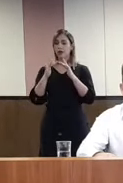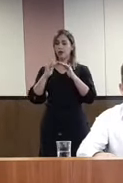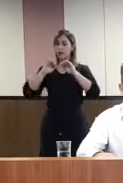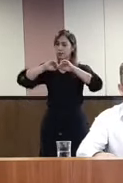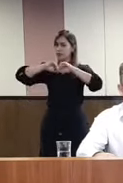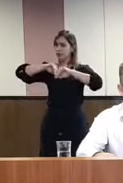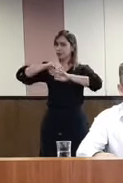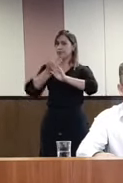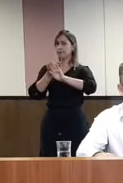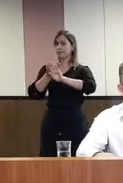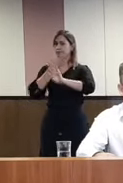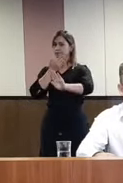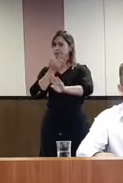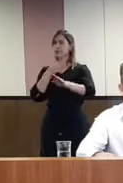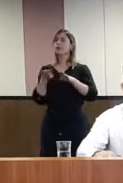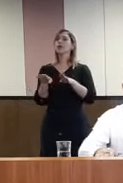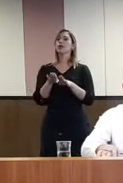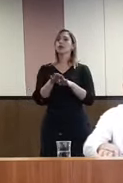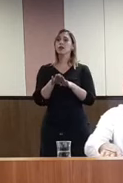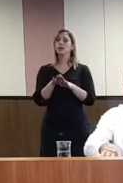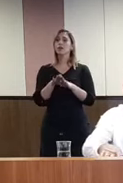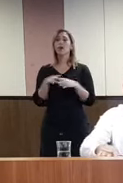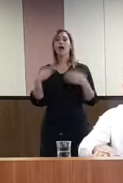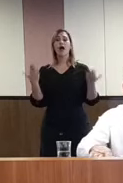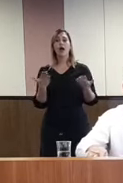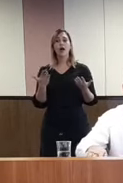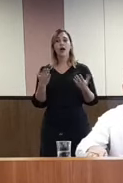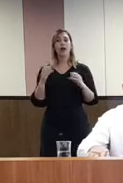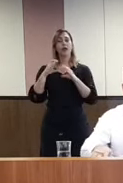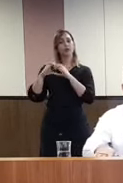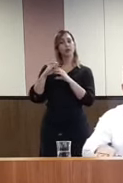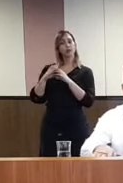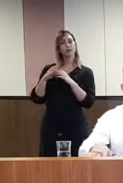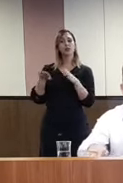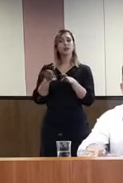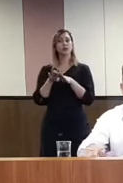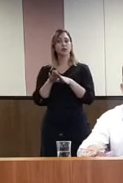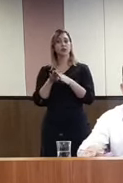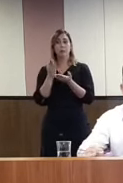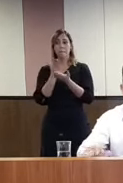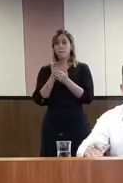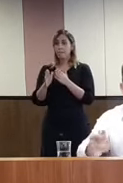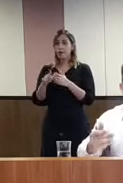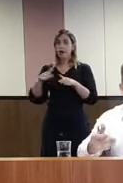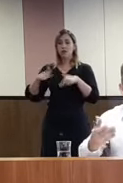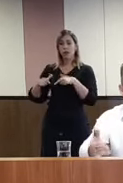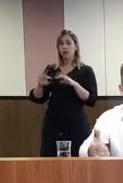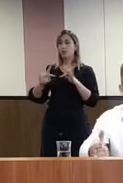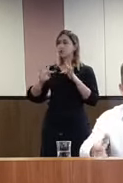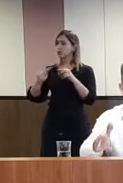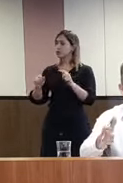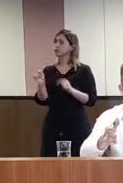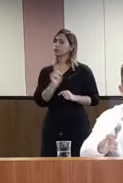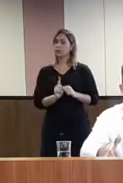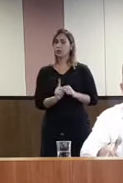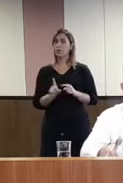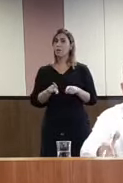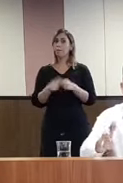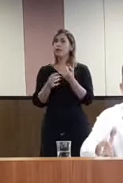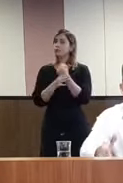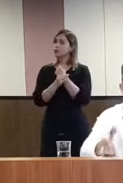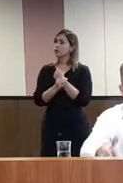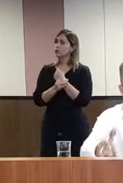as restrições de convívio social e não estamos bloqueando as atividades econômicas de continuar trabalhando com